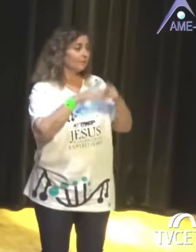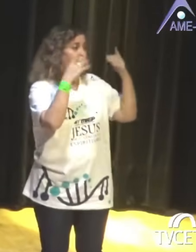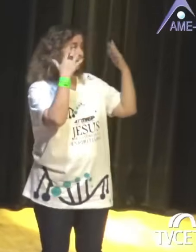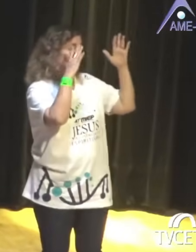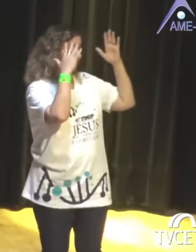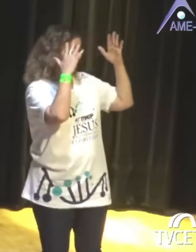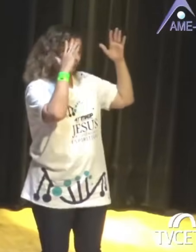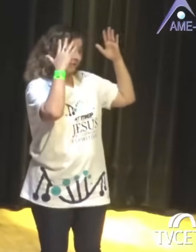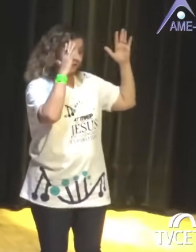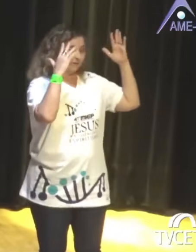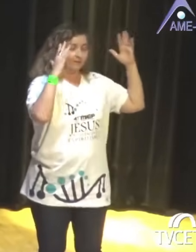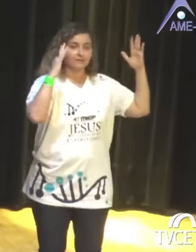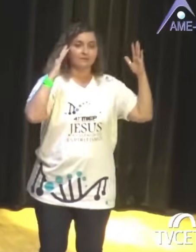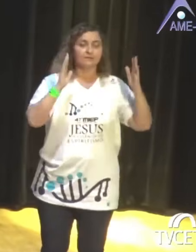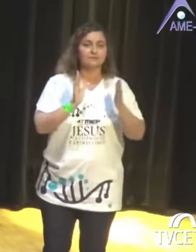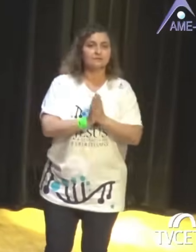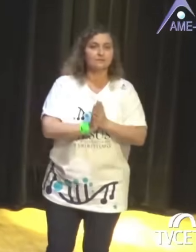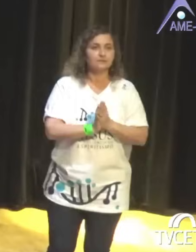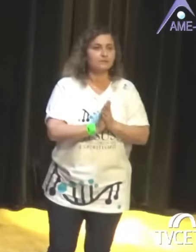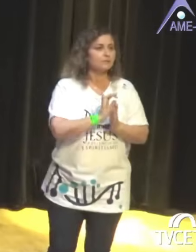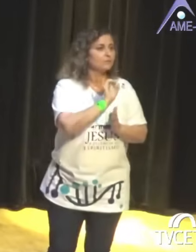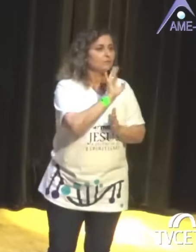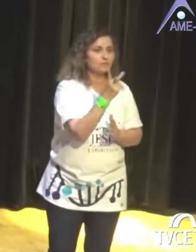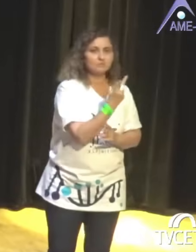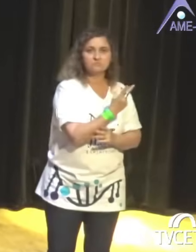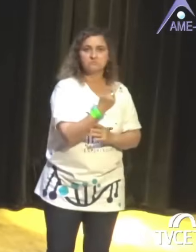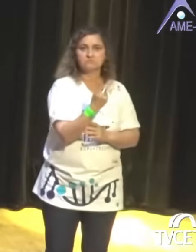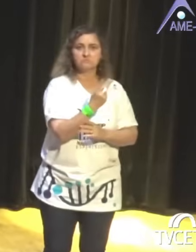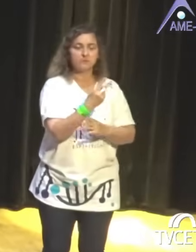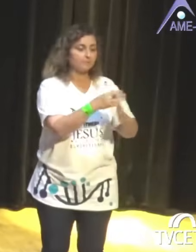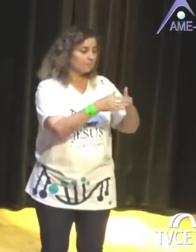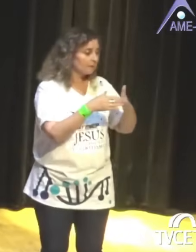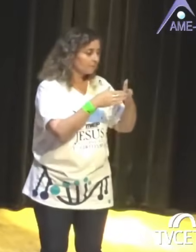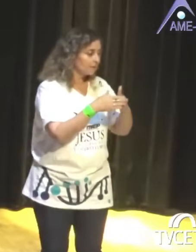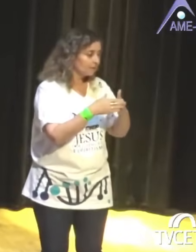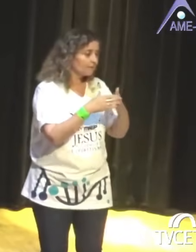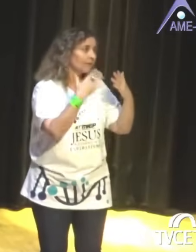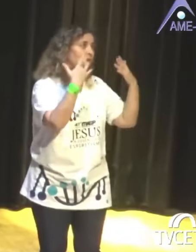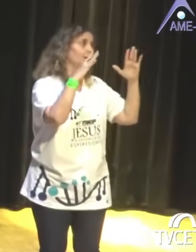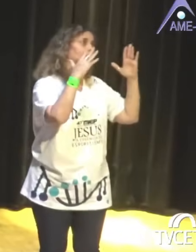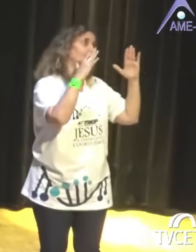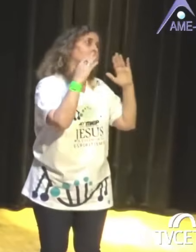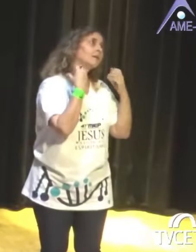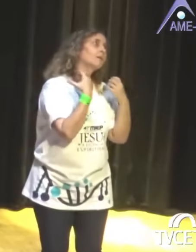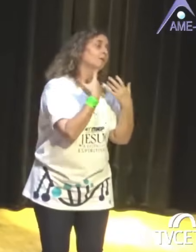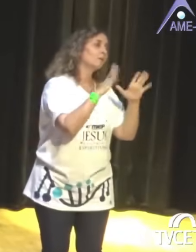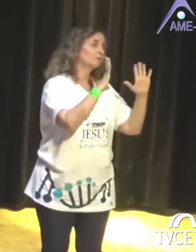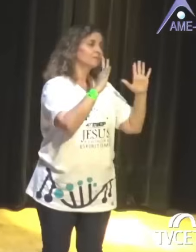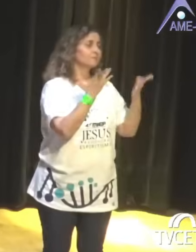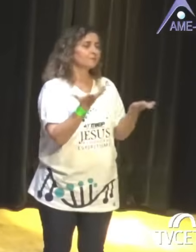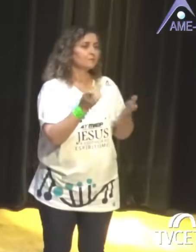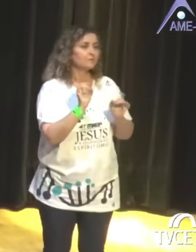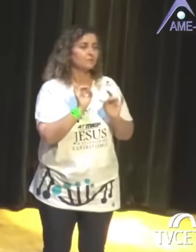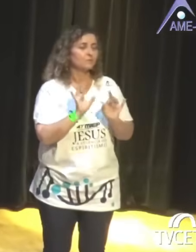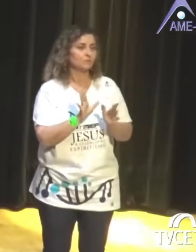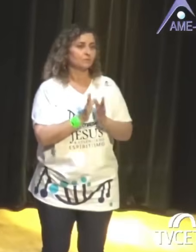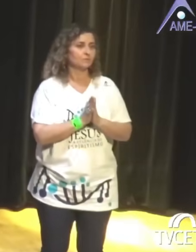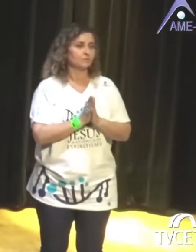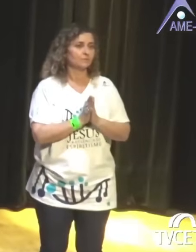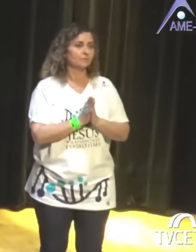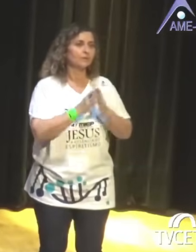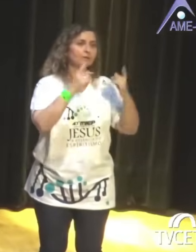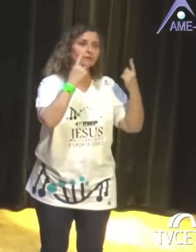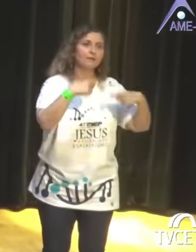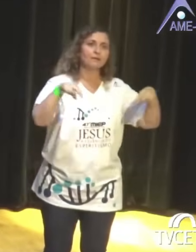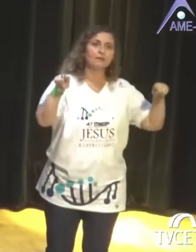petitório adoração e petitório então o sujeito chegava cantava a